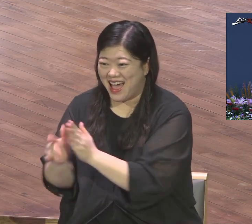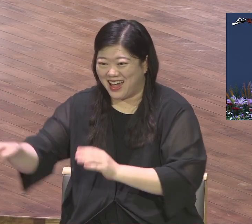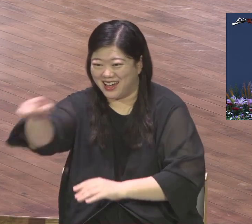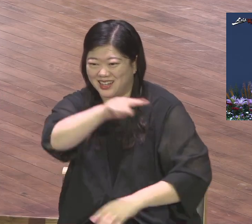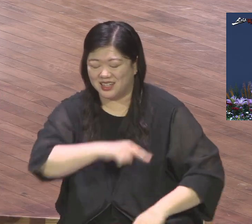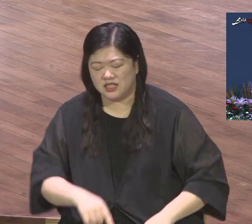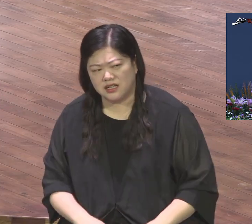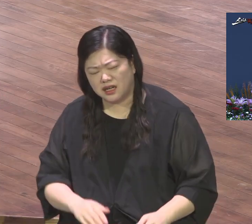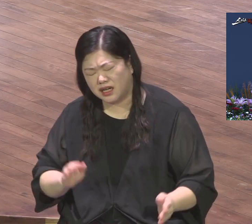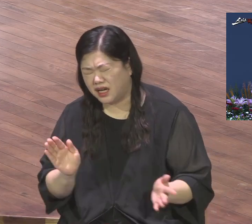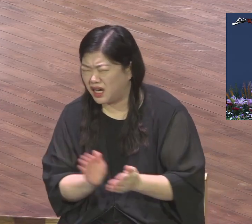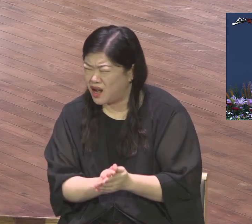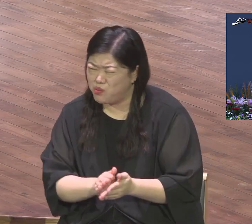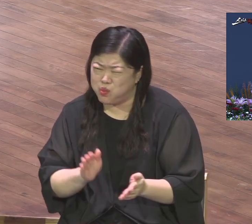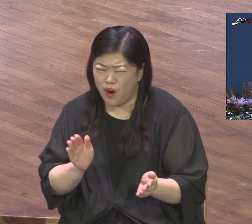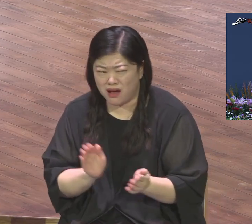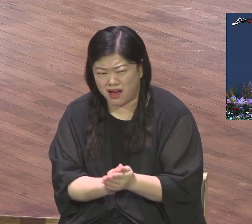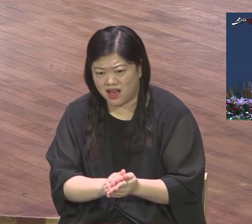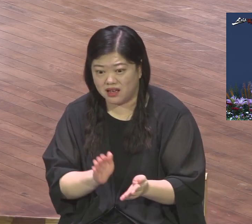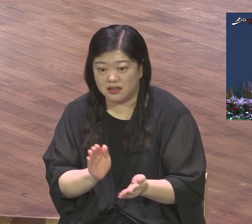쓰면서